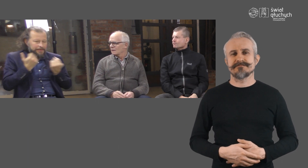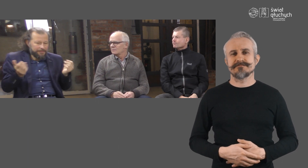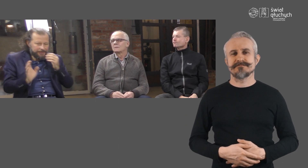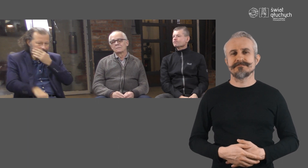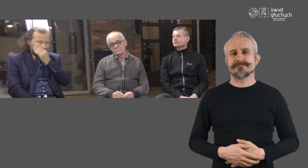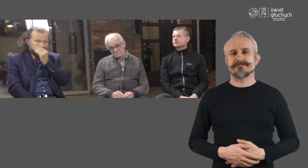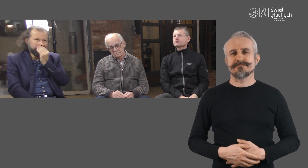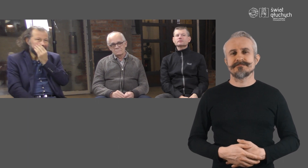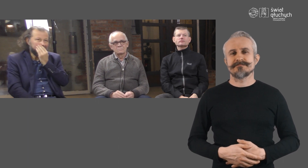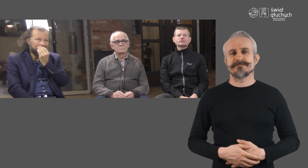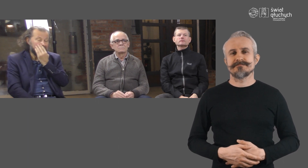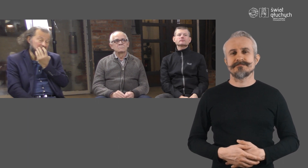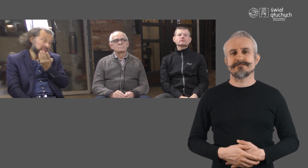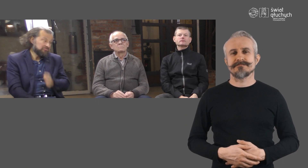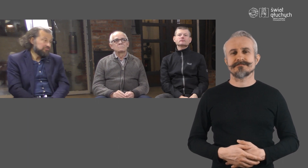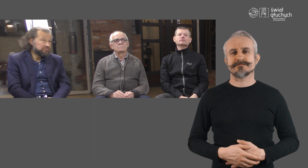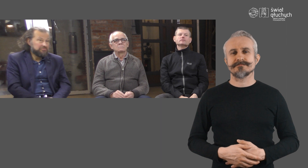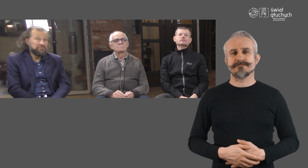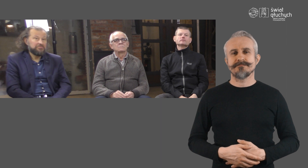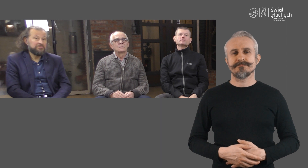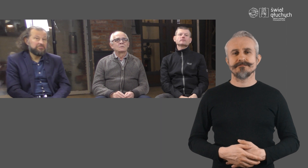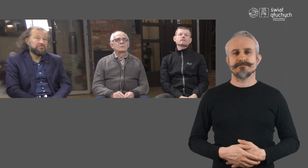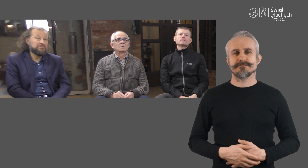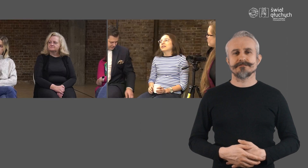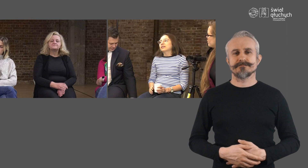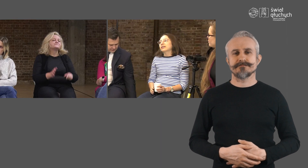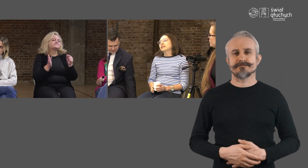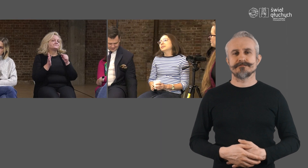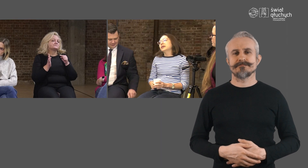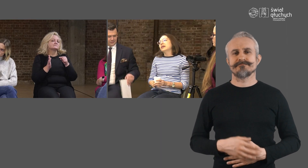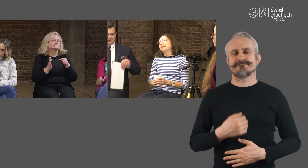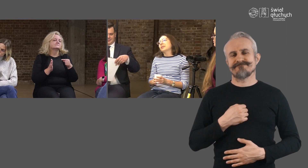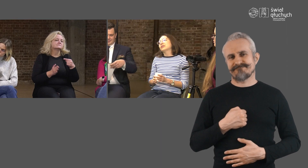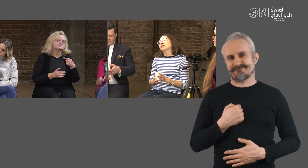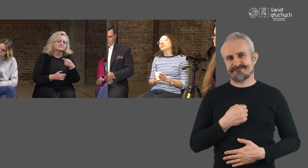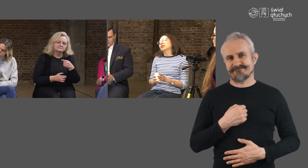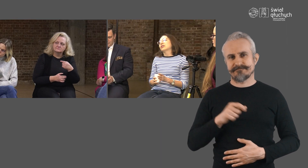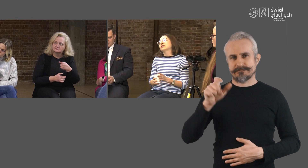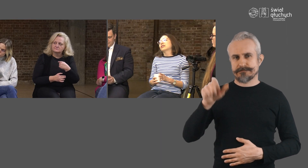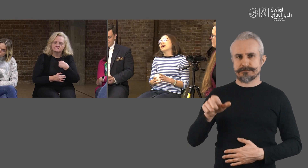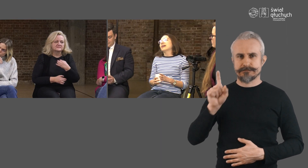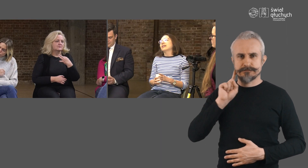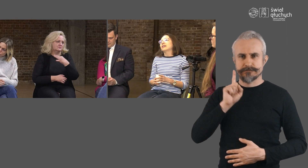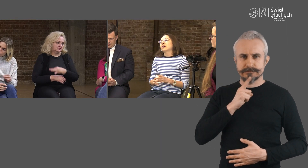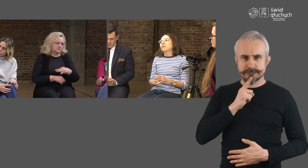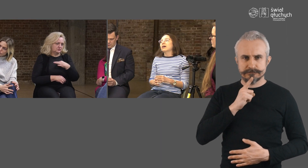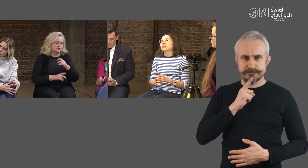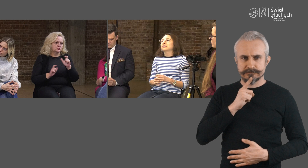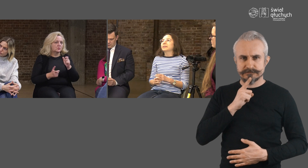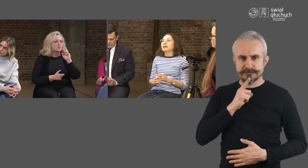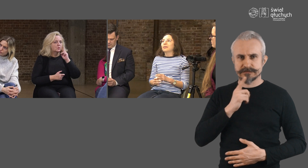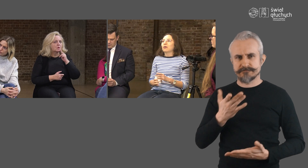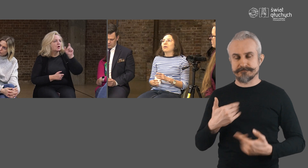składanych. Ciężko jest z tym rozwojem. Proszę. Jest mi po prostu przykro, że